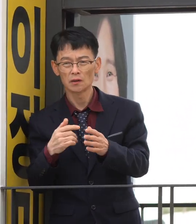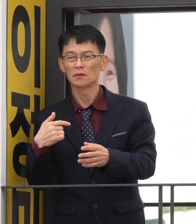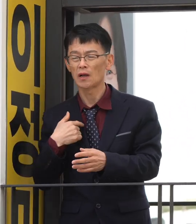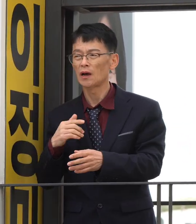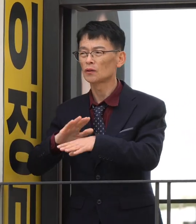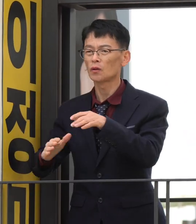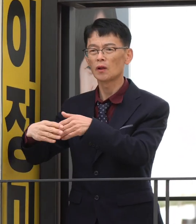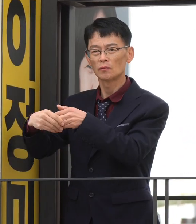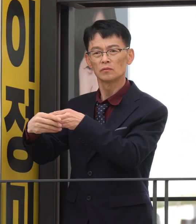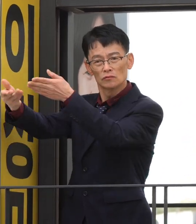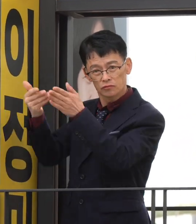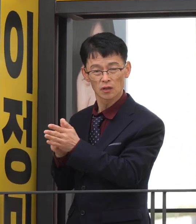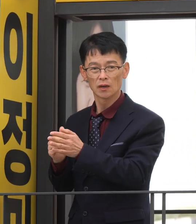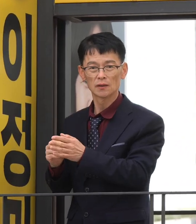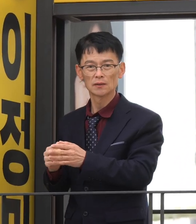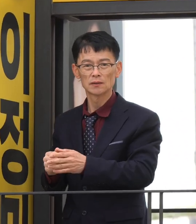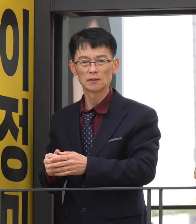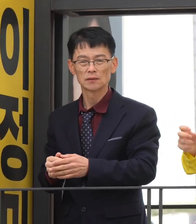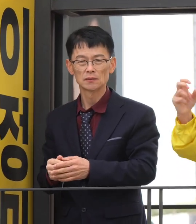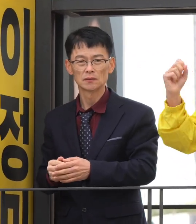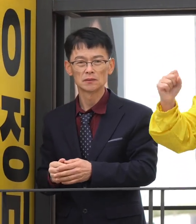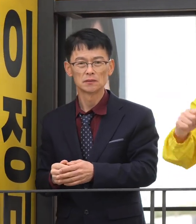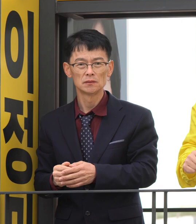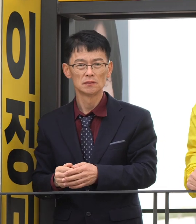저의 손을 잡아주셨습니다.